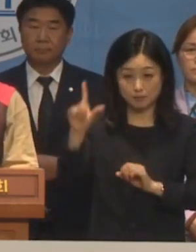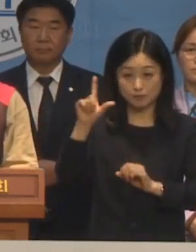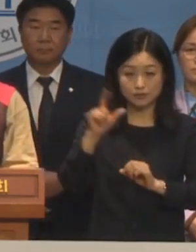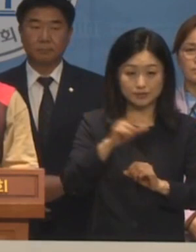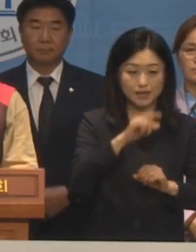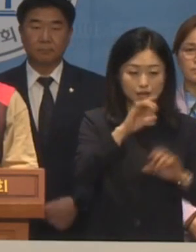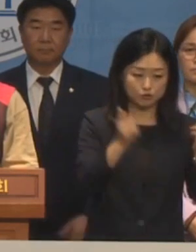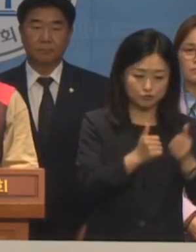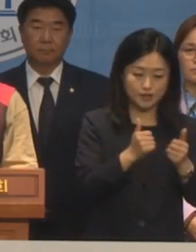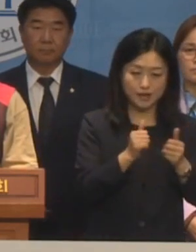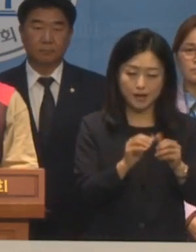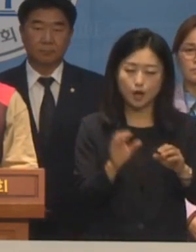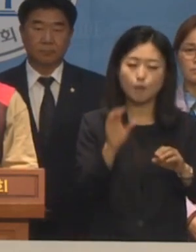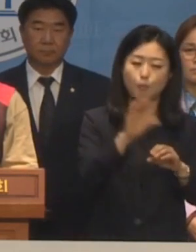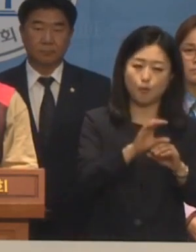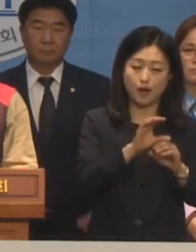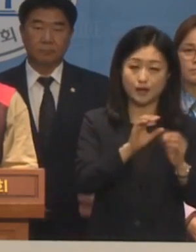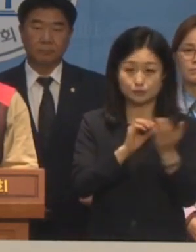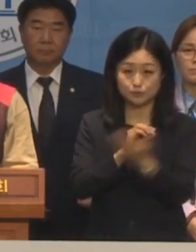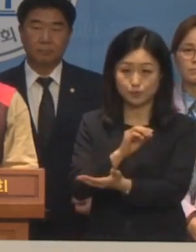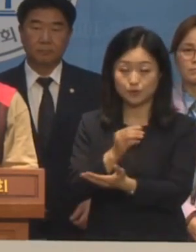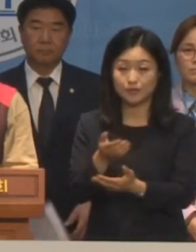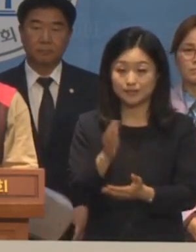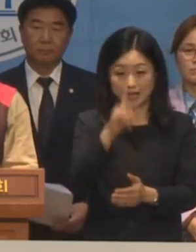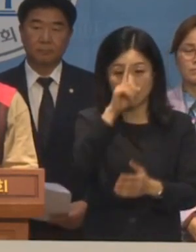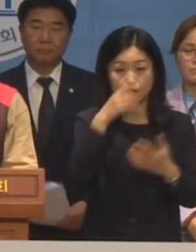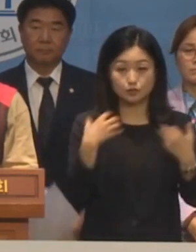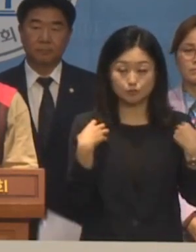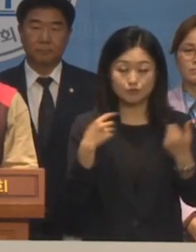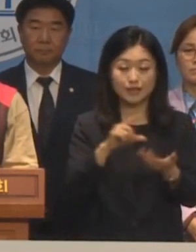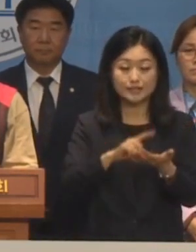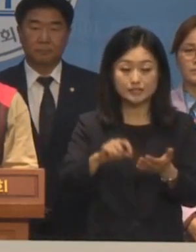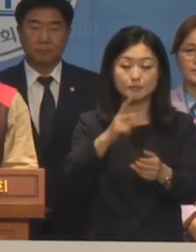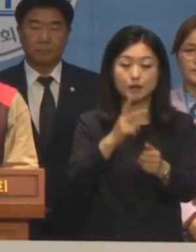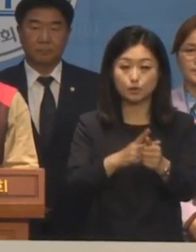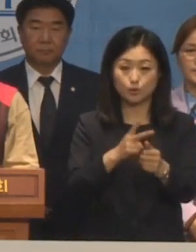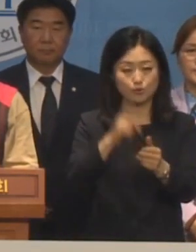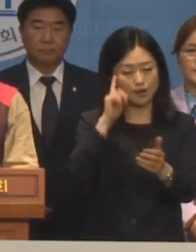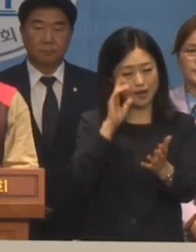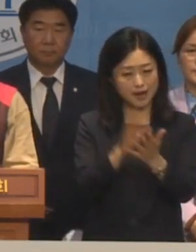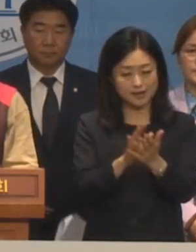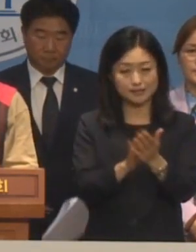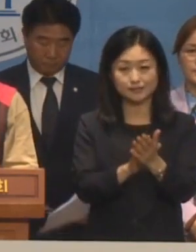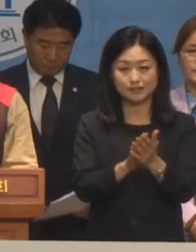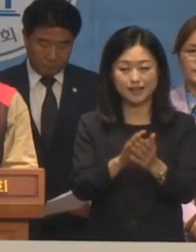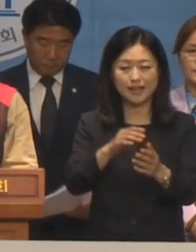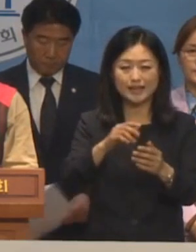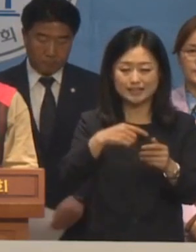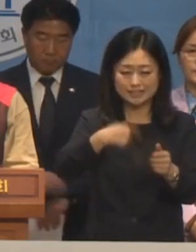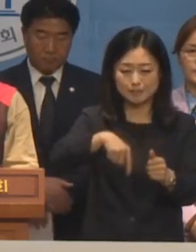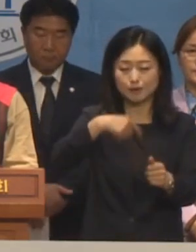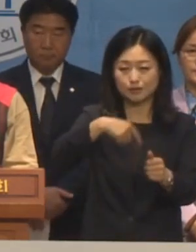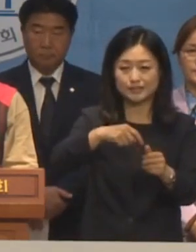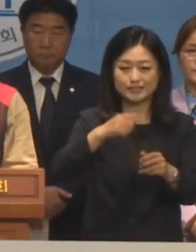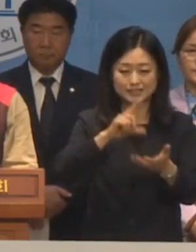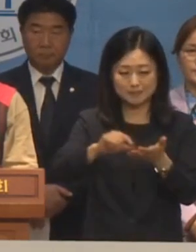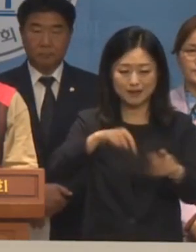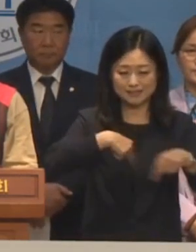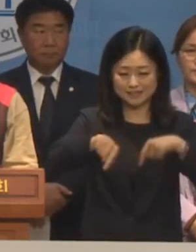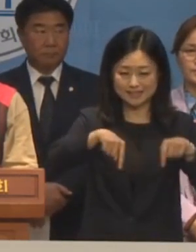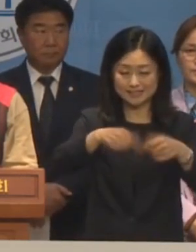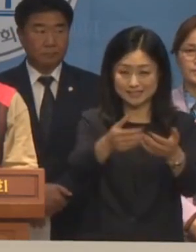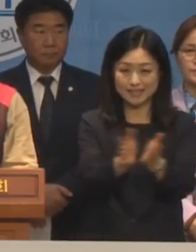그러나 정부는 학교 예술강사 사업을 지방교육재정에 떠넘기면서 국가 예산을 2년 동안 총